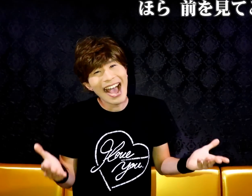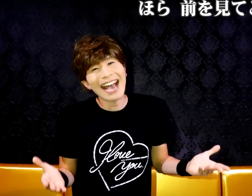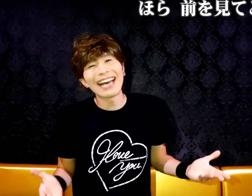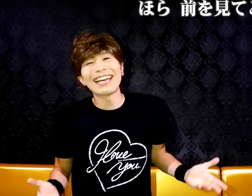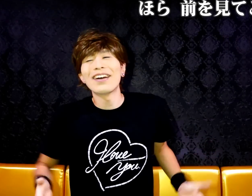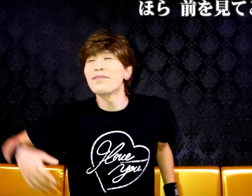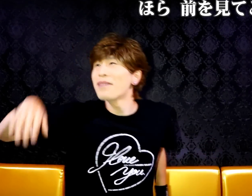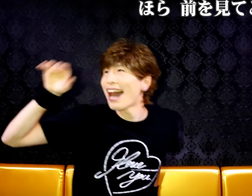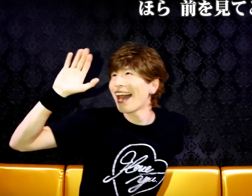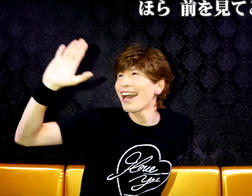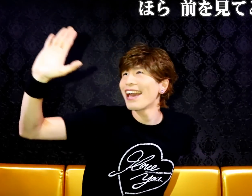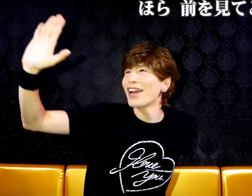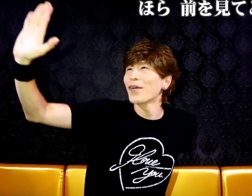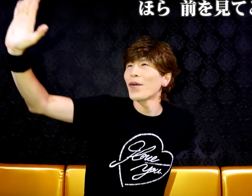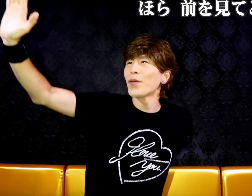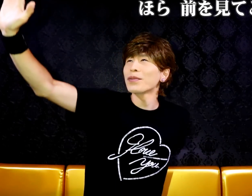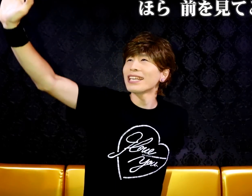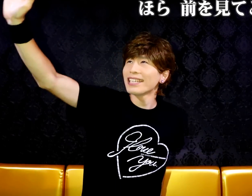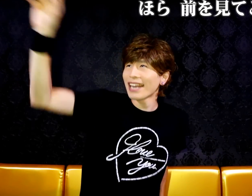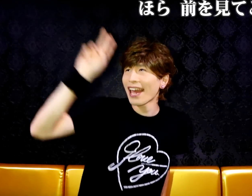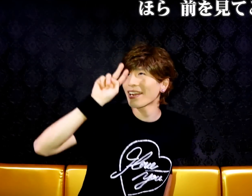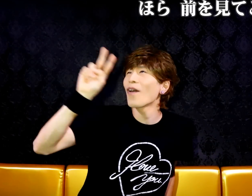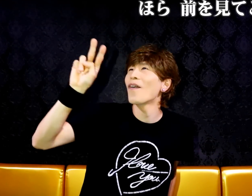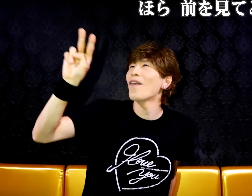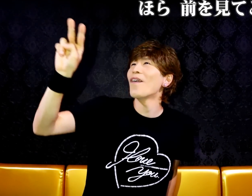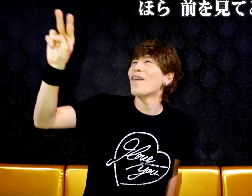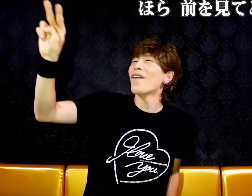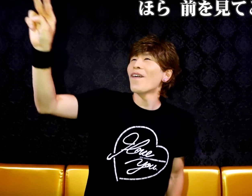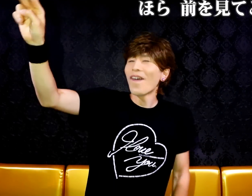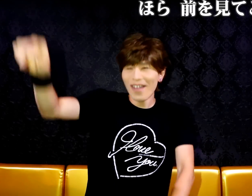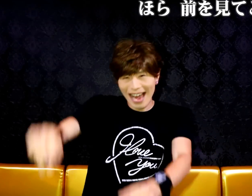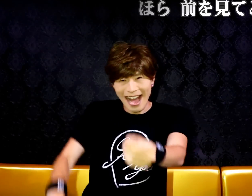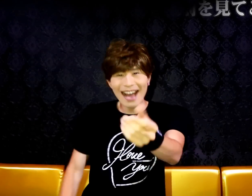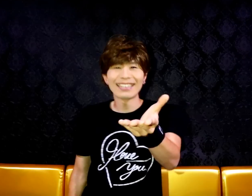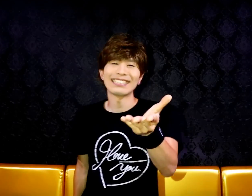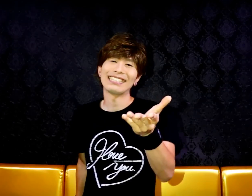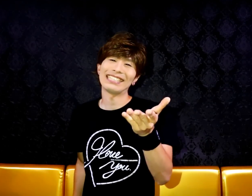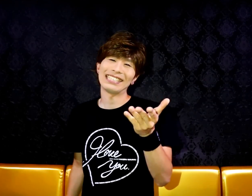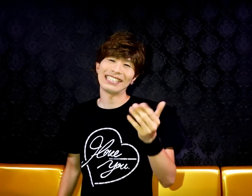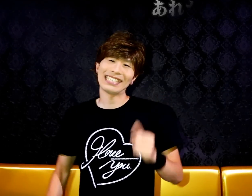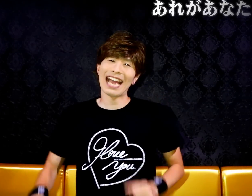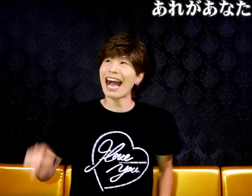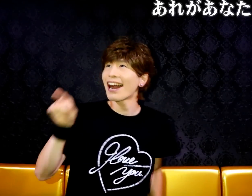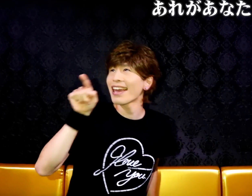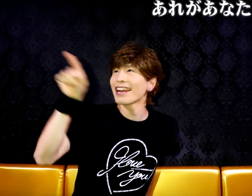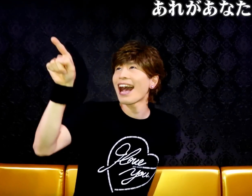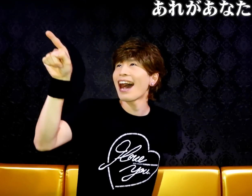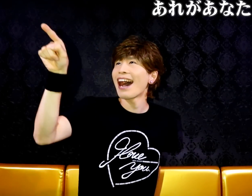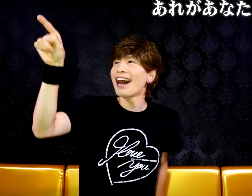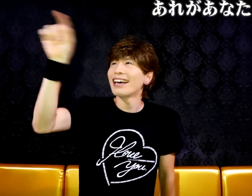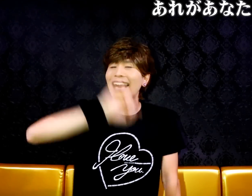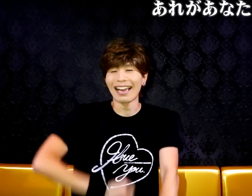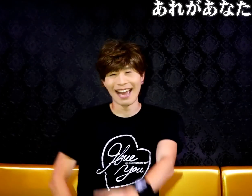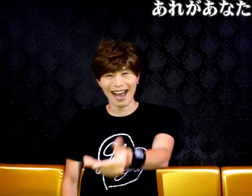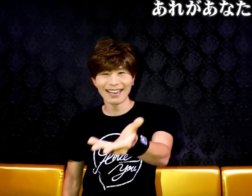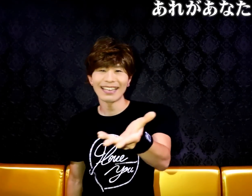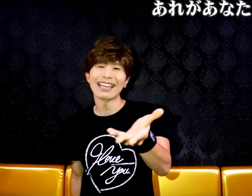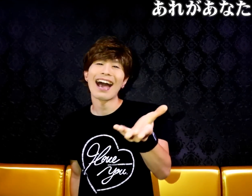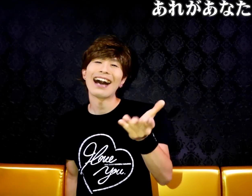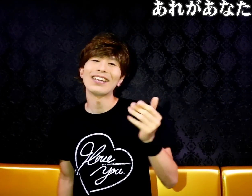ら、前を見てごらん。あれがあなた